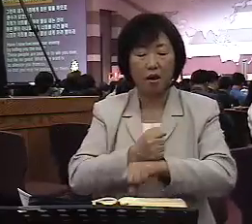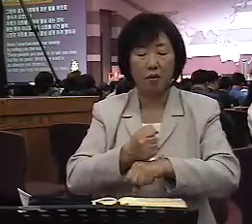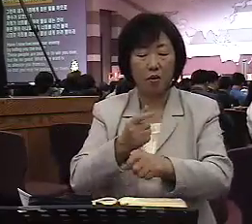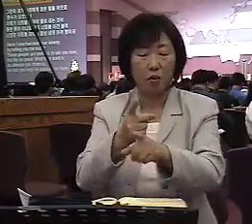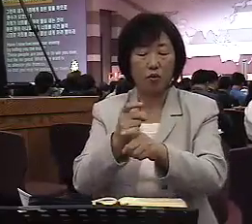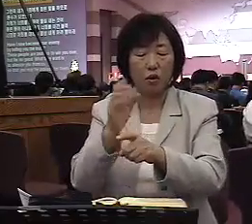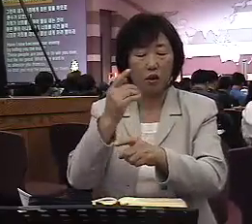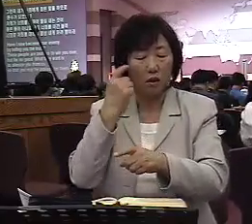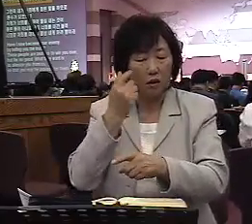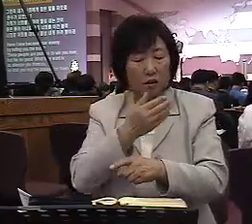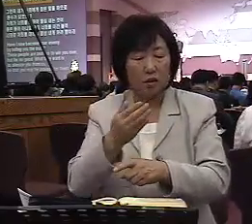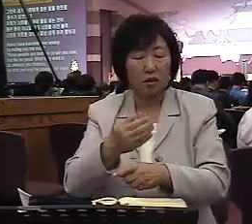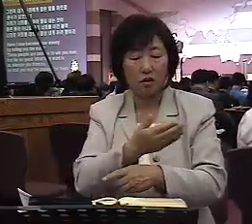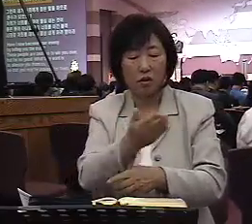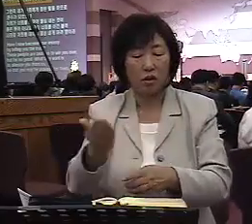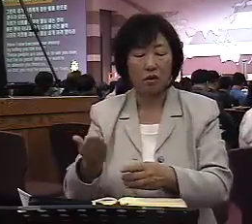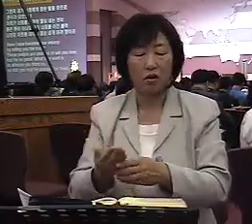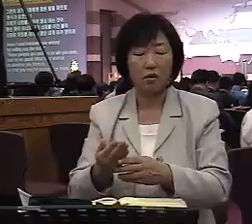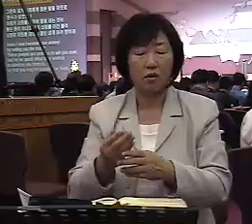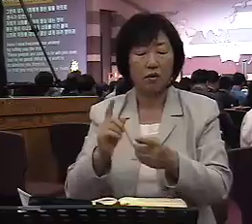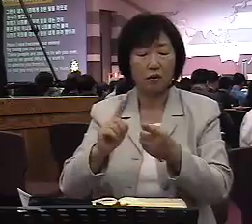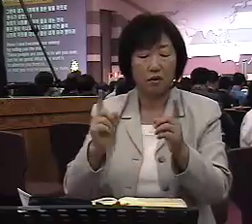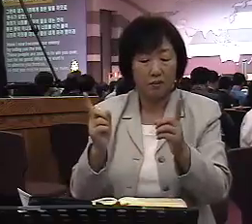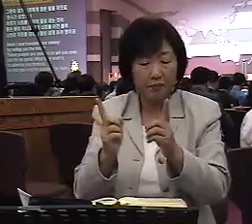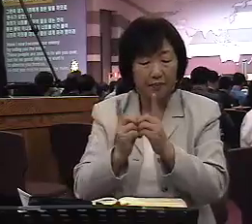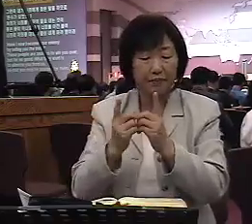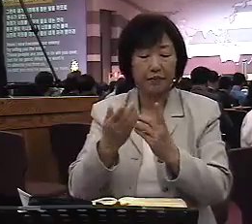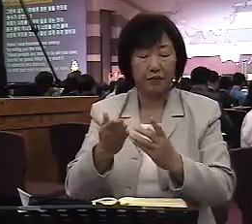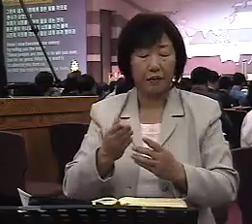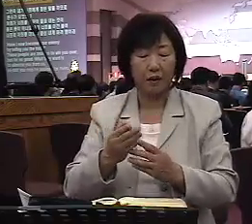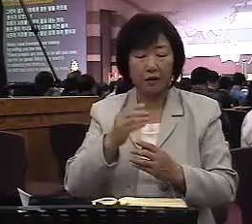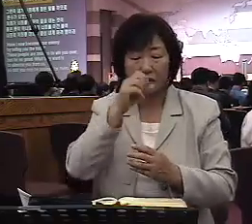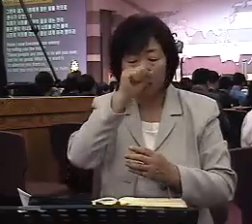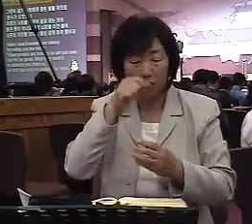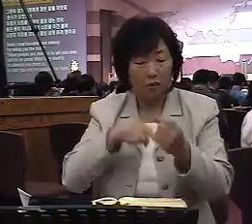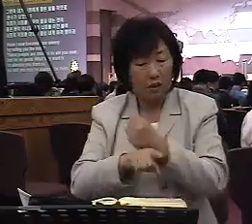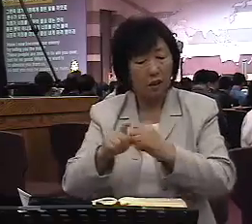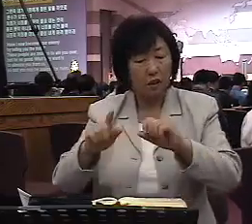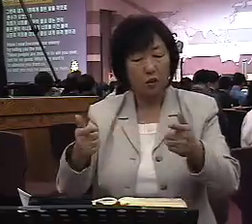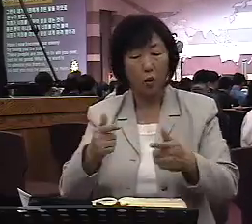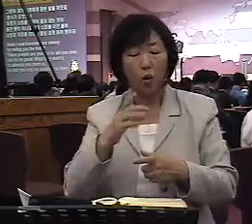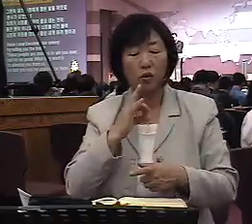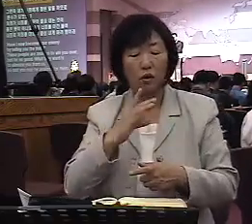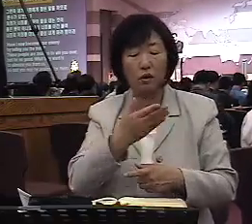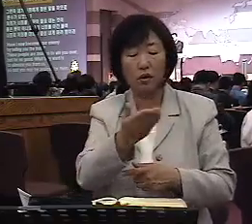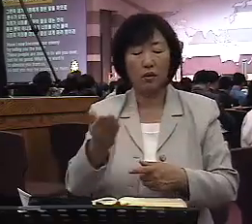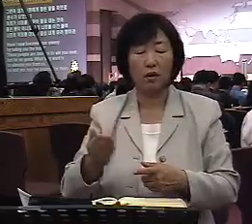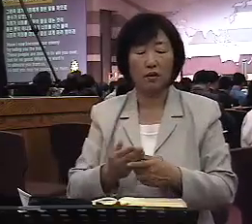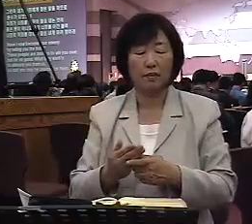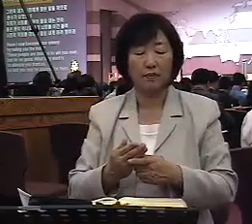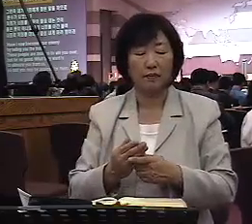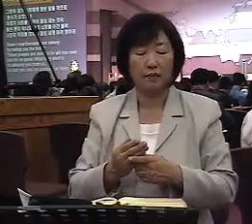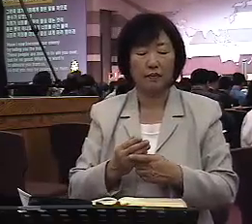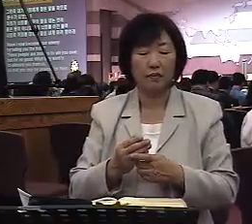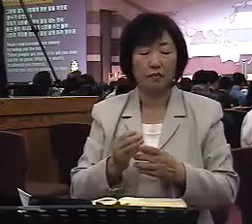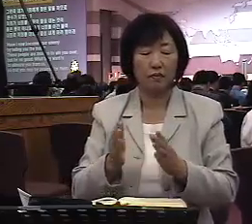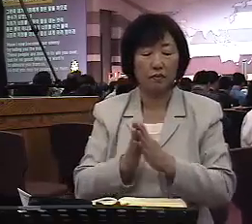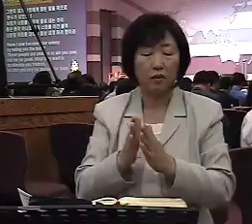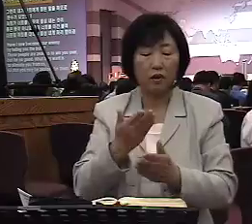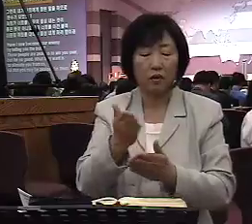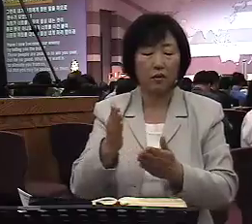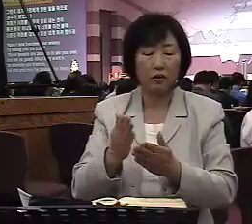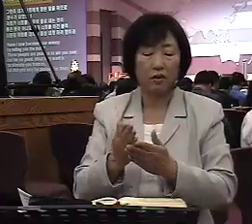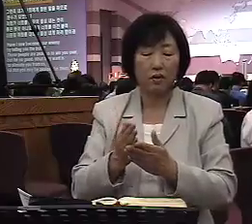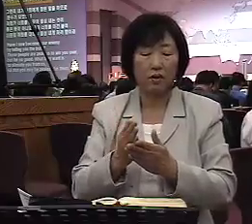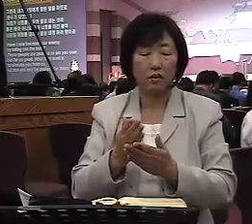원수가 되었느냐. 저희가 너희를 대하여 열심내는 것이 좋은 뜻이 아니요 오직 너희를 이감 붙여 너희로